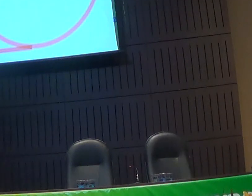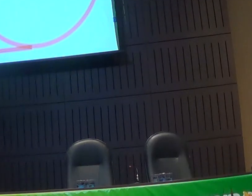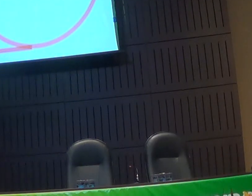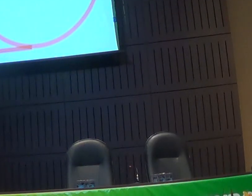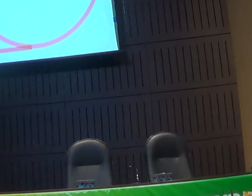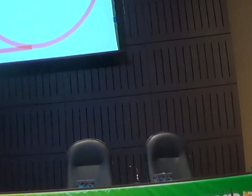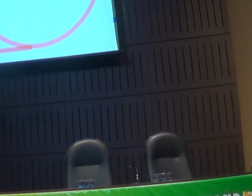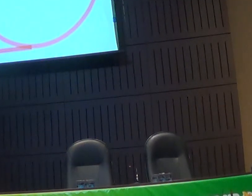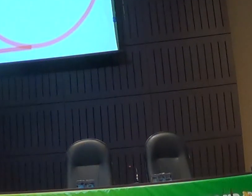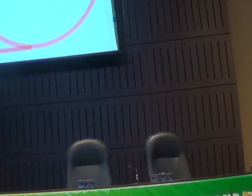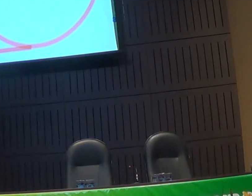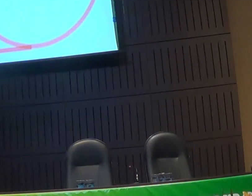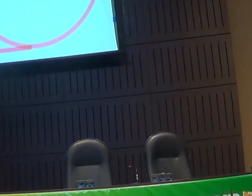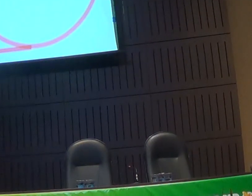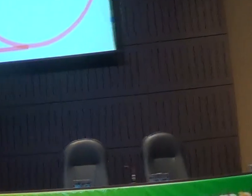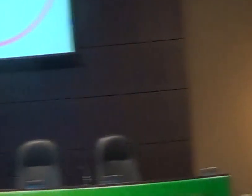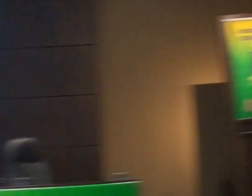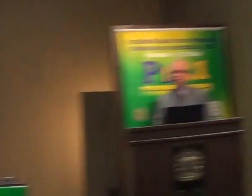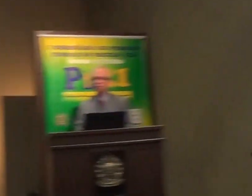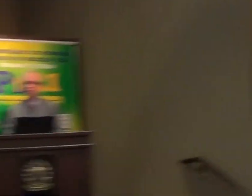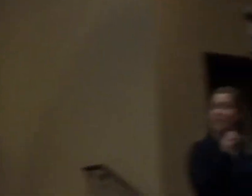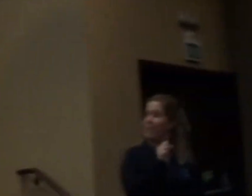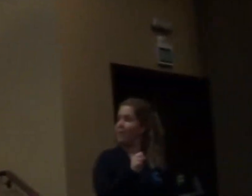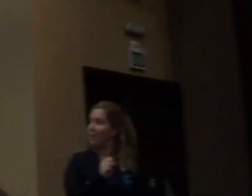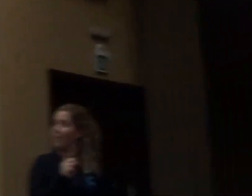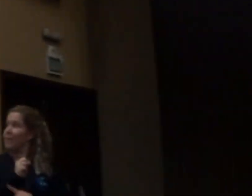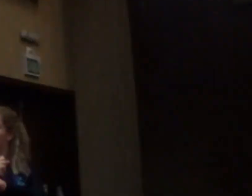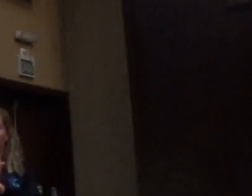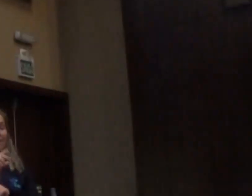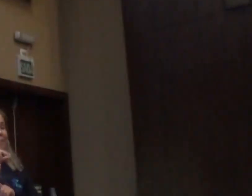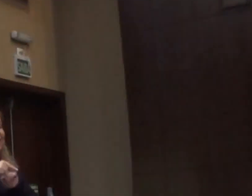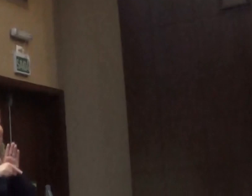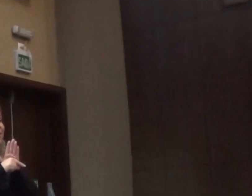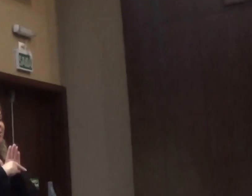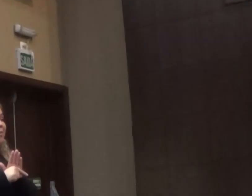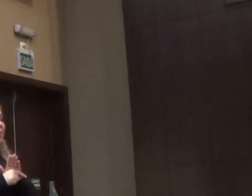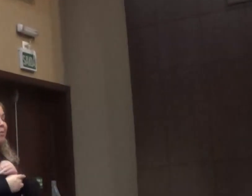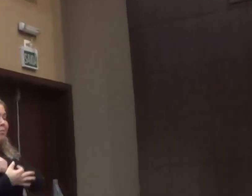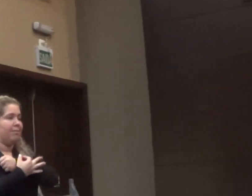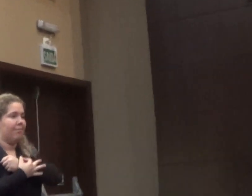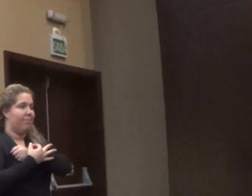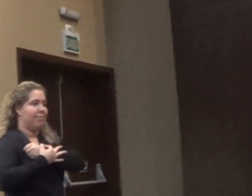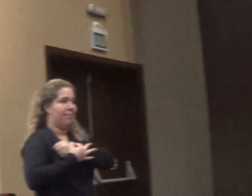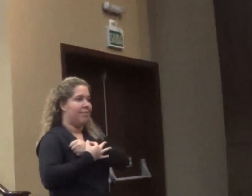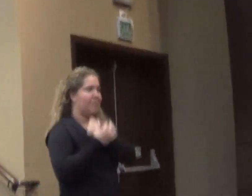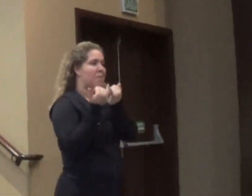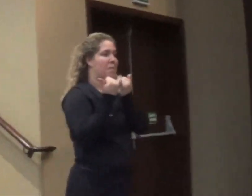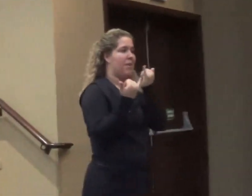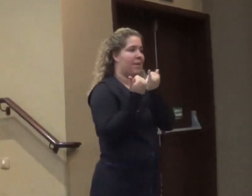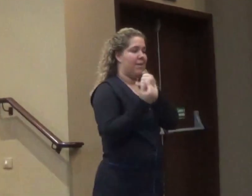cromossomas, os reloginhos que dizem quantos dias nós ainda temos de vida.